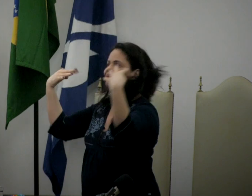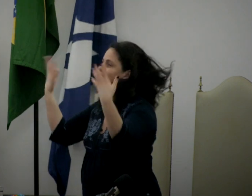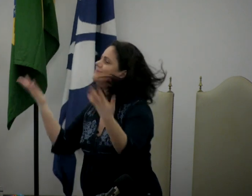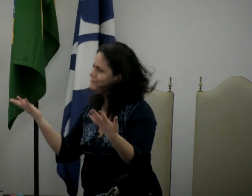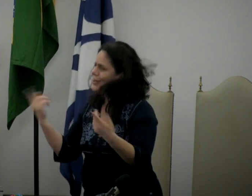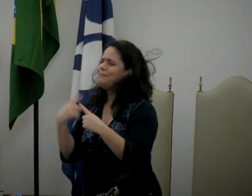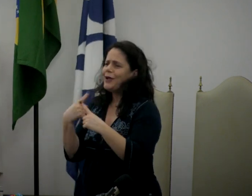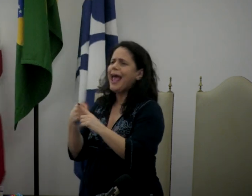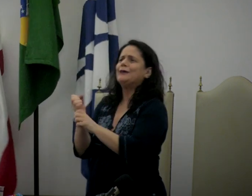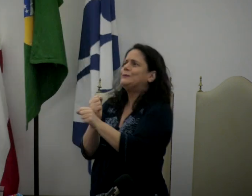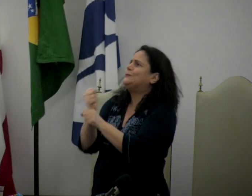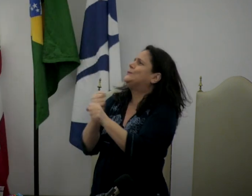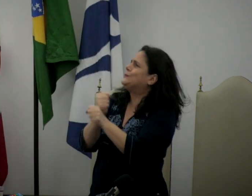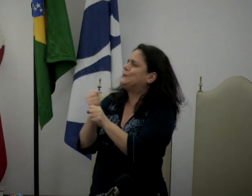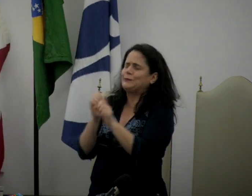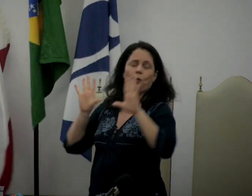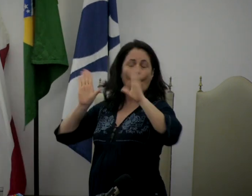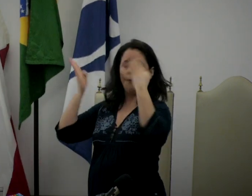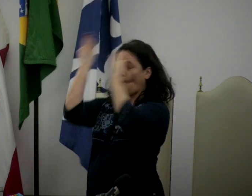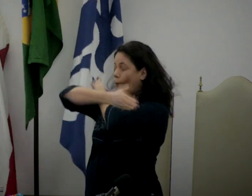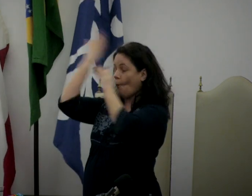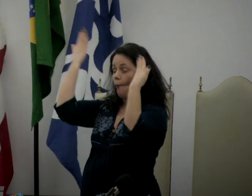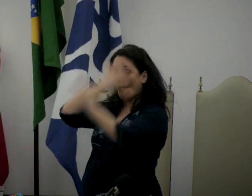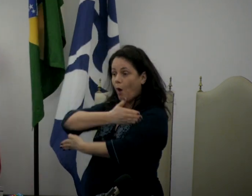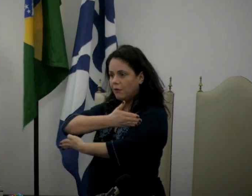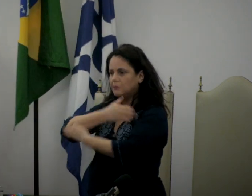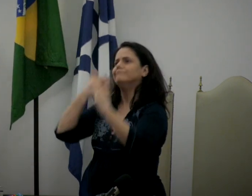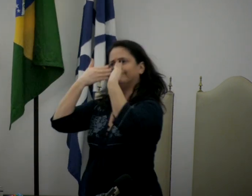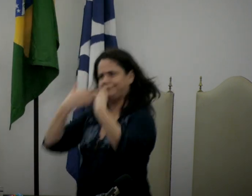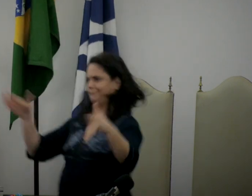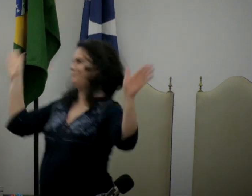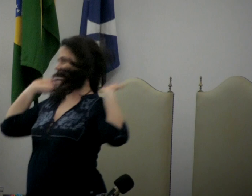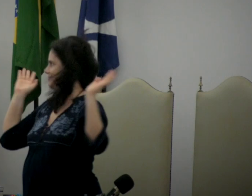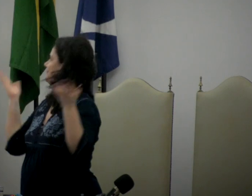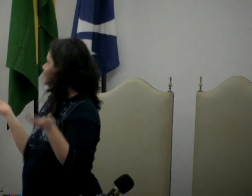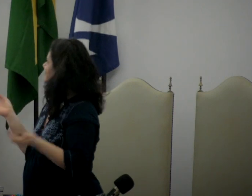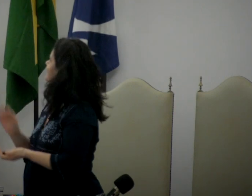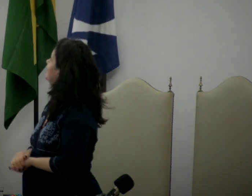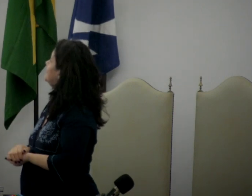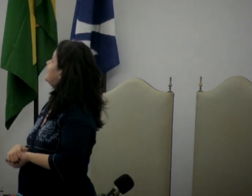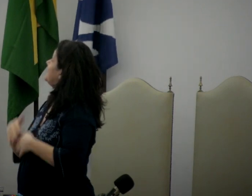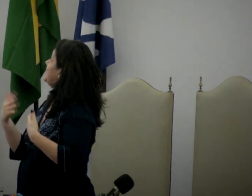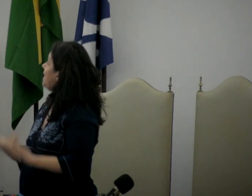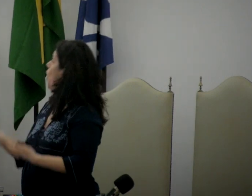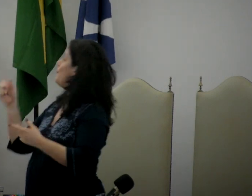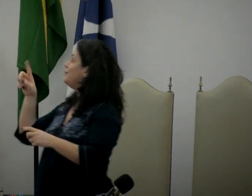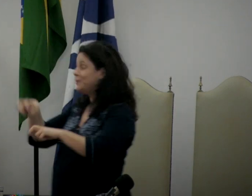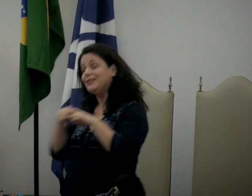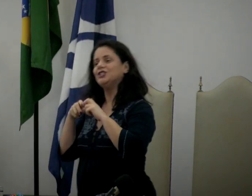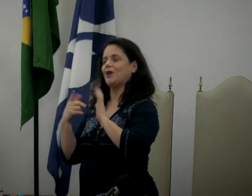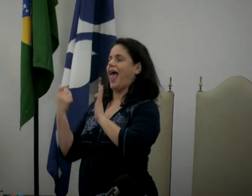feliz com a atenção que foi dada para isso. Durante tantos anos de luta, nós sempre éramos invisíveis, então ganhamos um